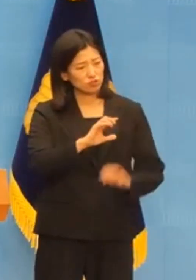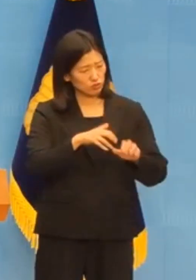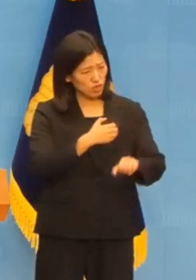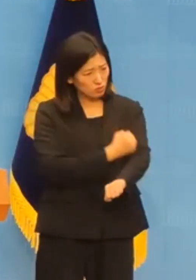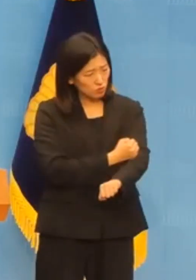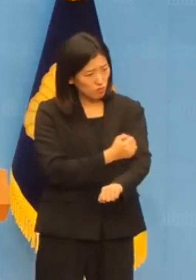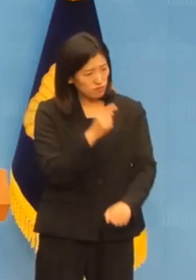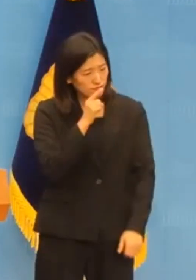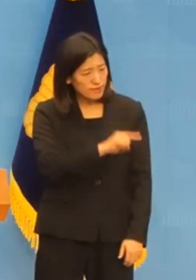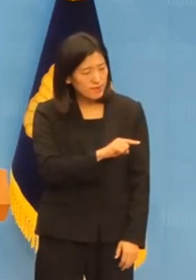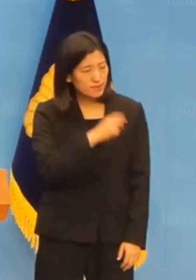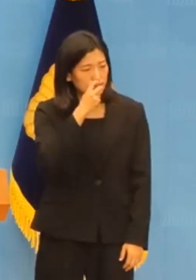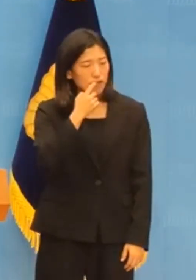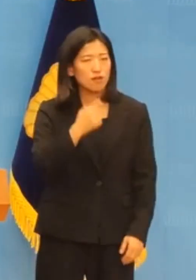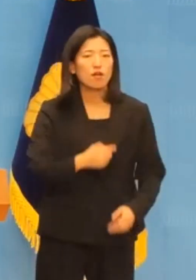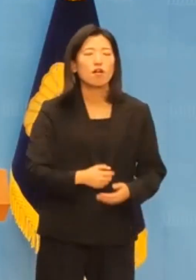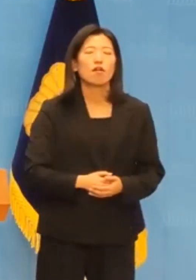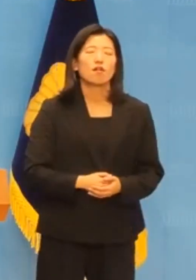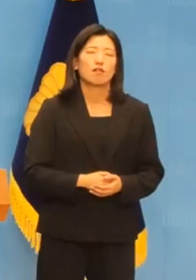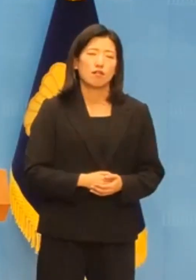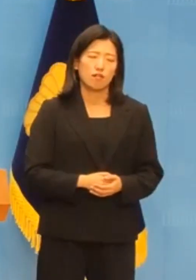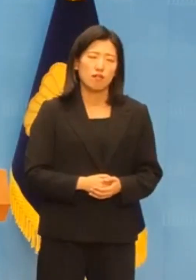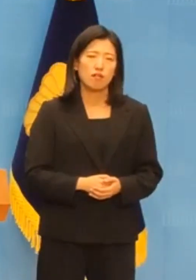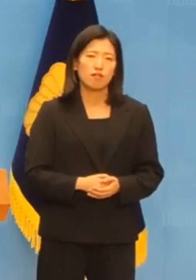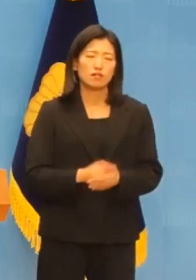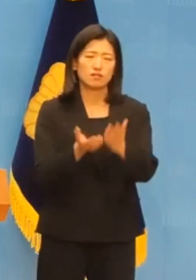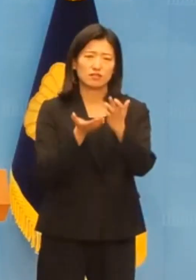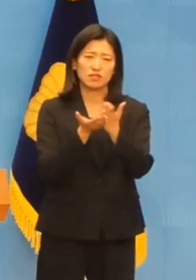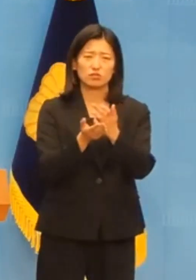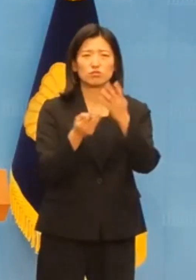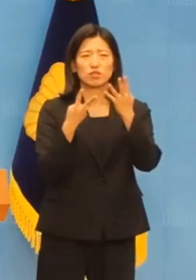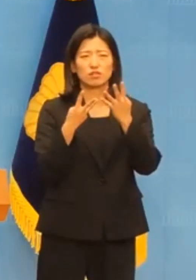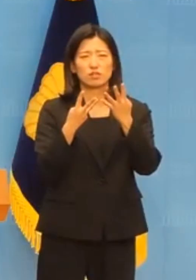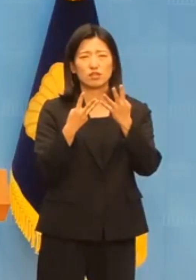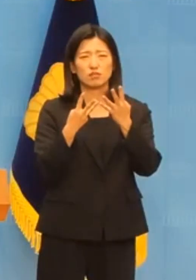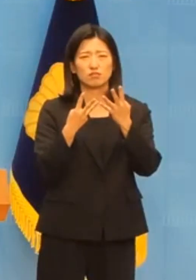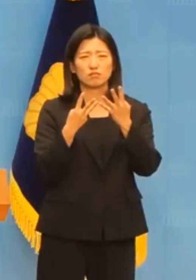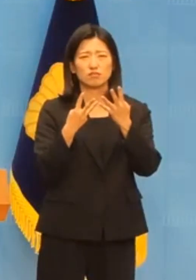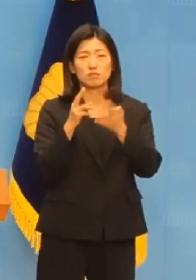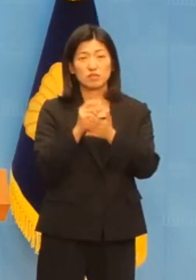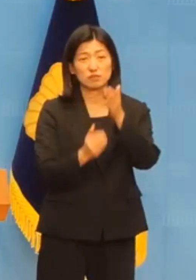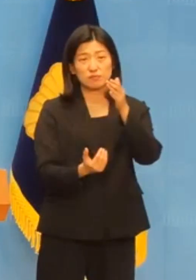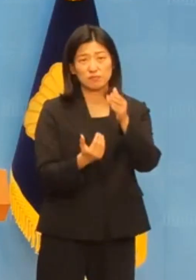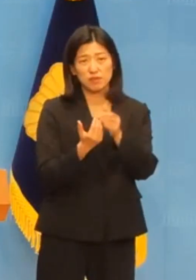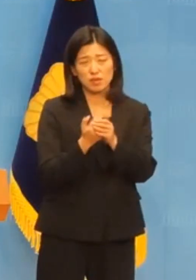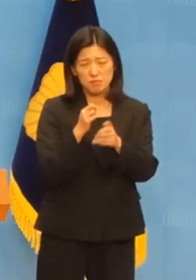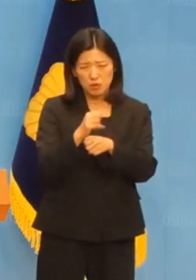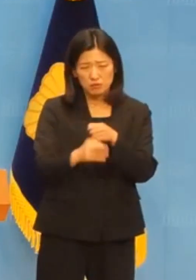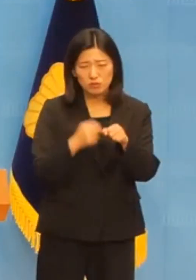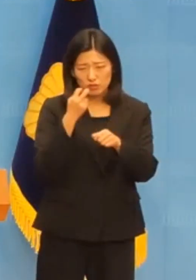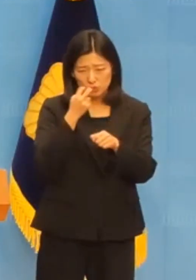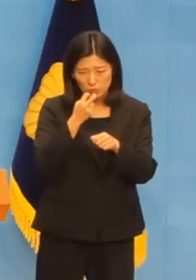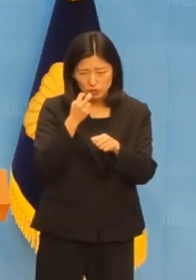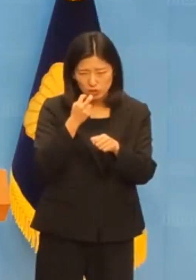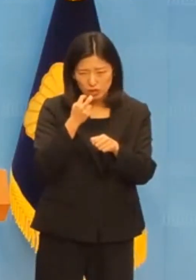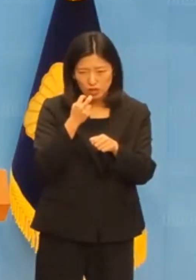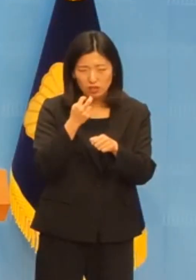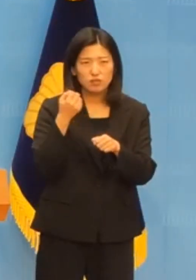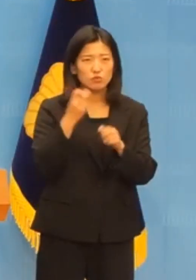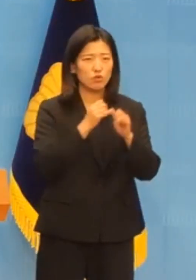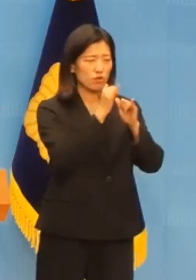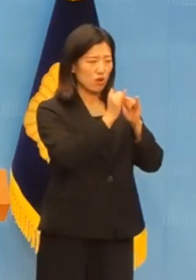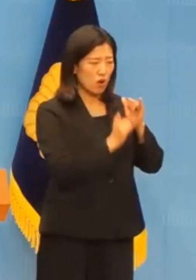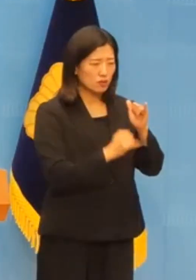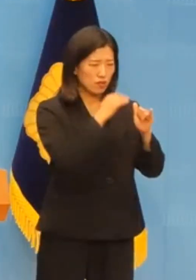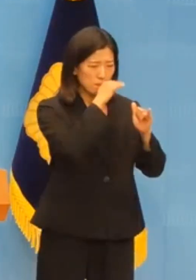정부가 20여 년간 이어온 제주 4.3 진실 규명과 국가 책임 인정의 역사적 흐름 위에 놓여